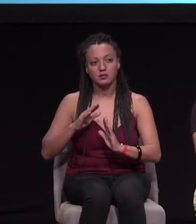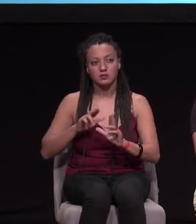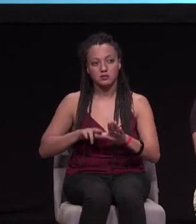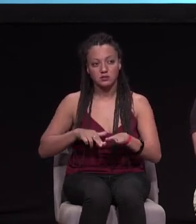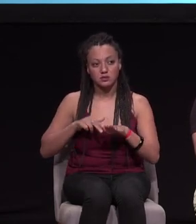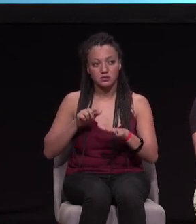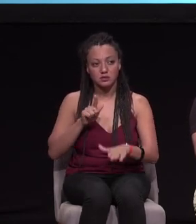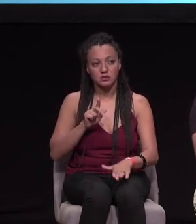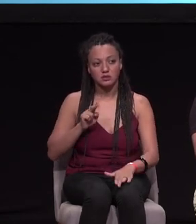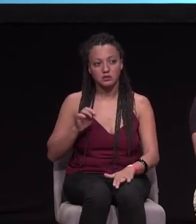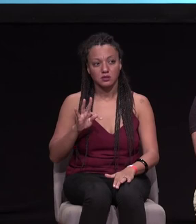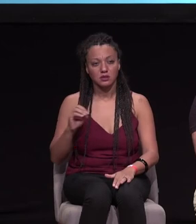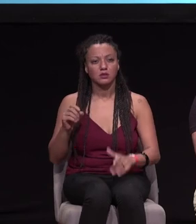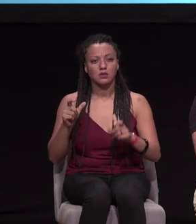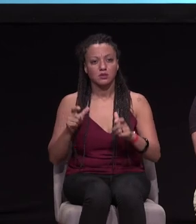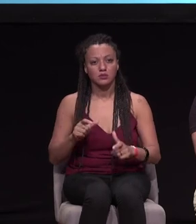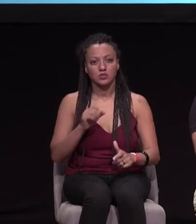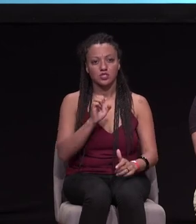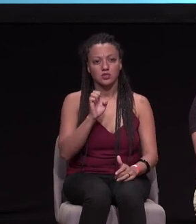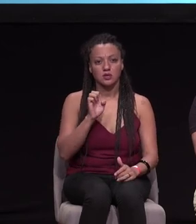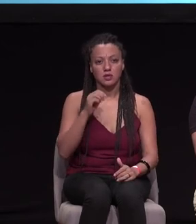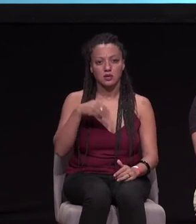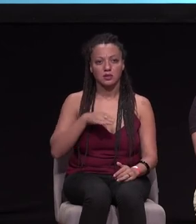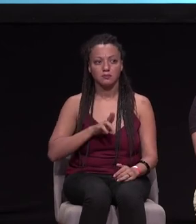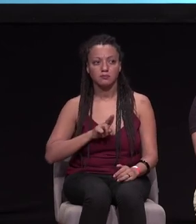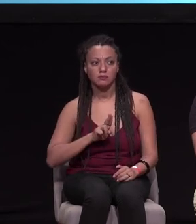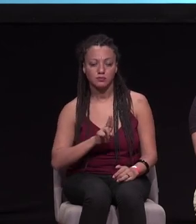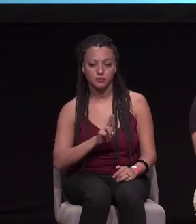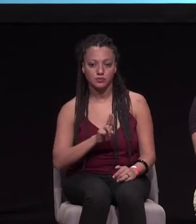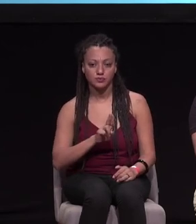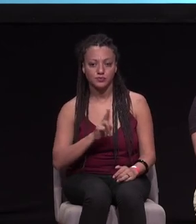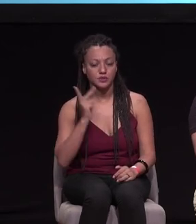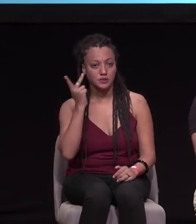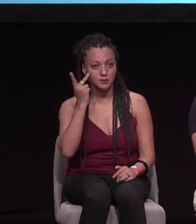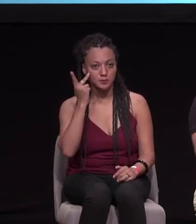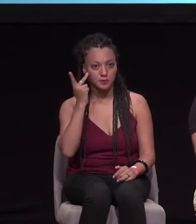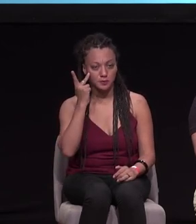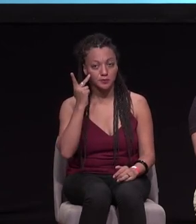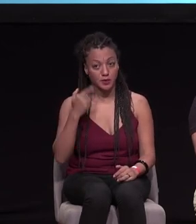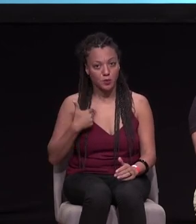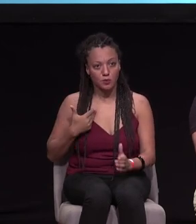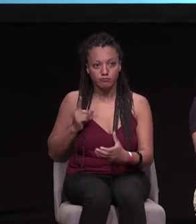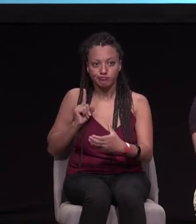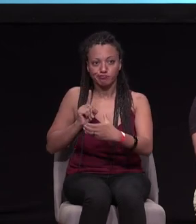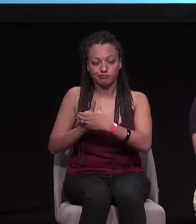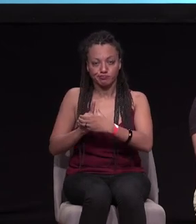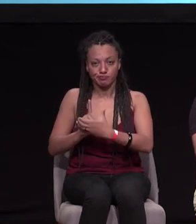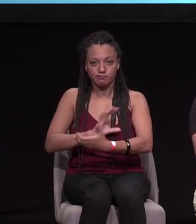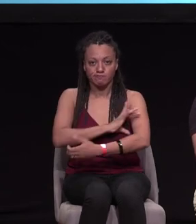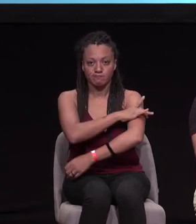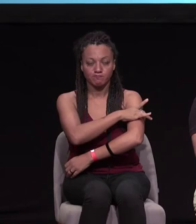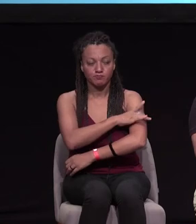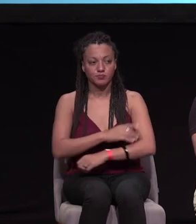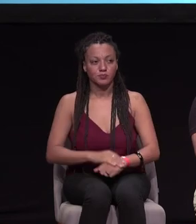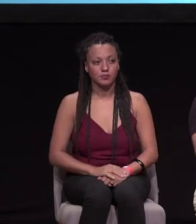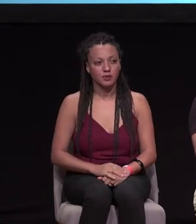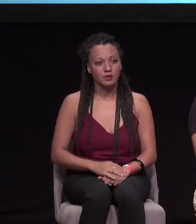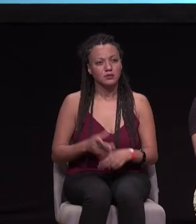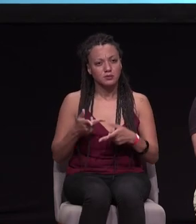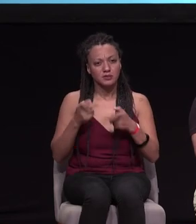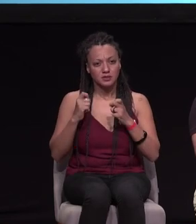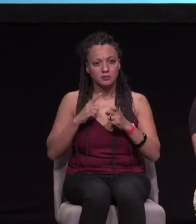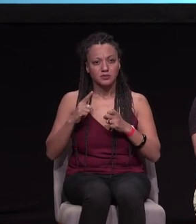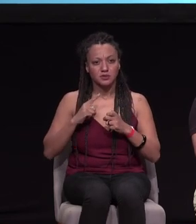em são paulo embu então a gente vai ter assim é geograficamente os troncos língua os ticos e essa